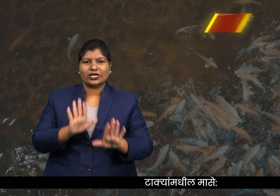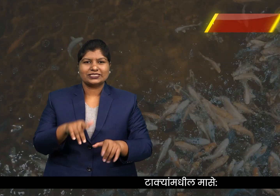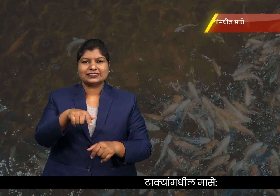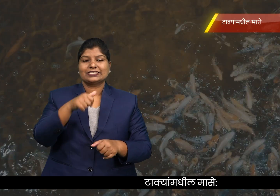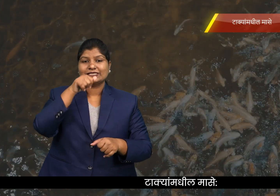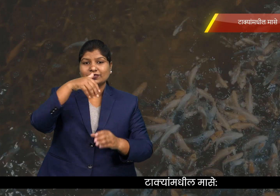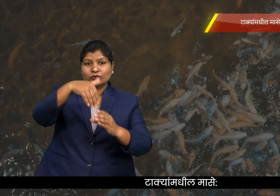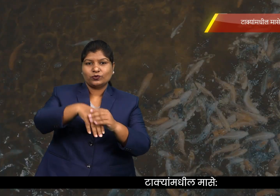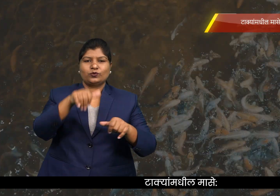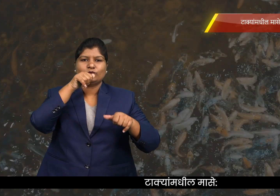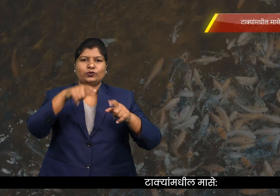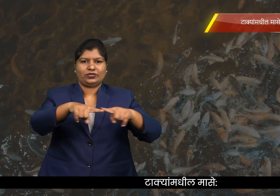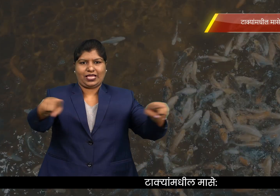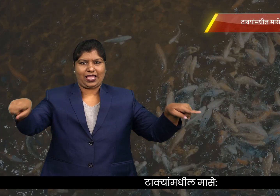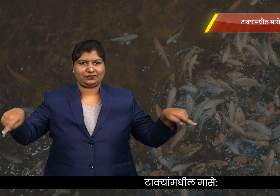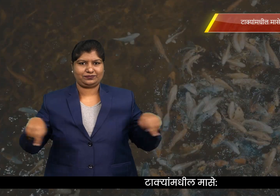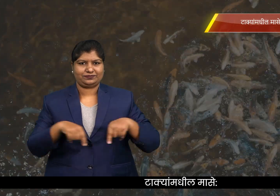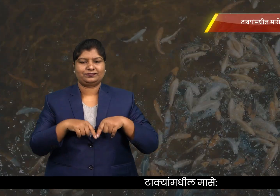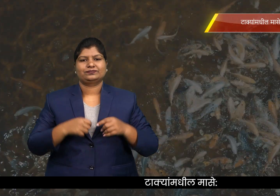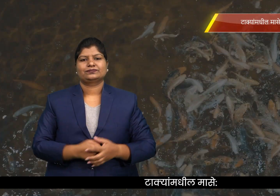टाक्यामधील मासे.